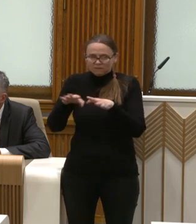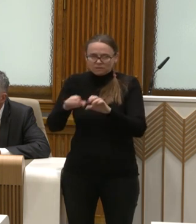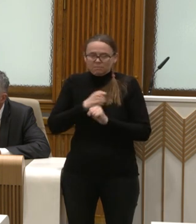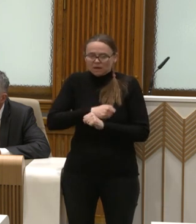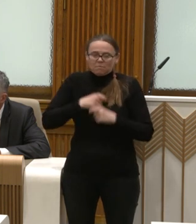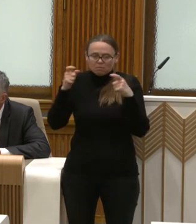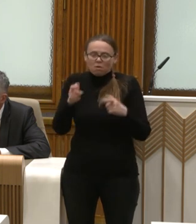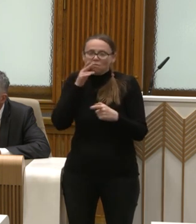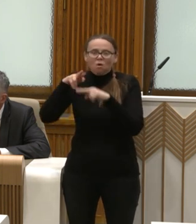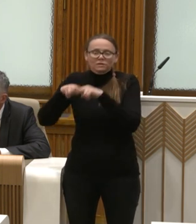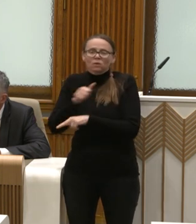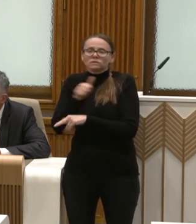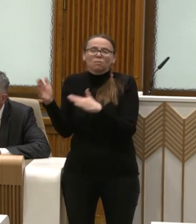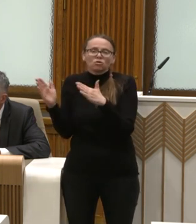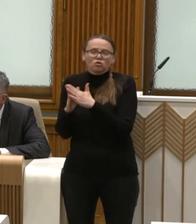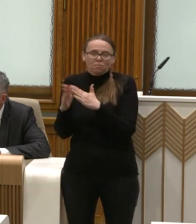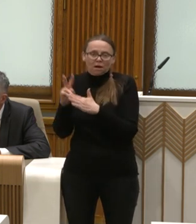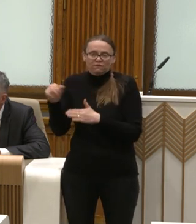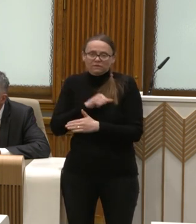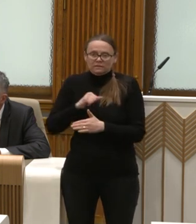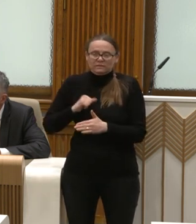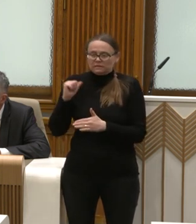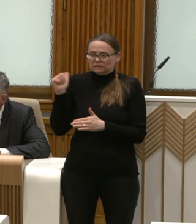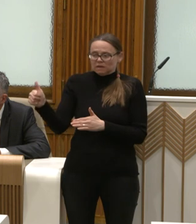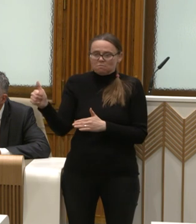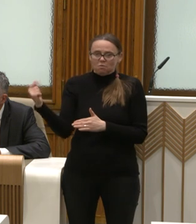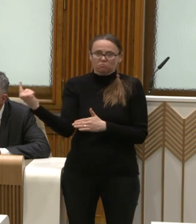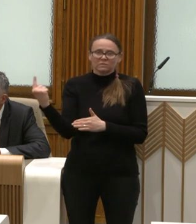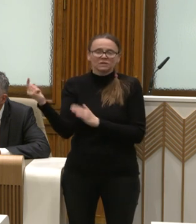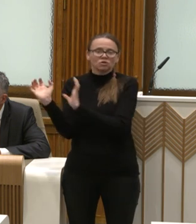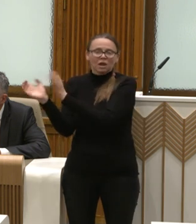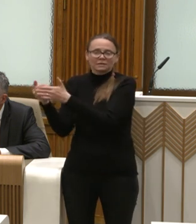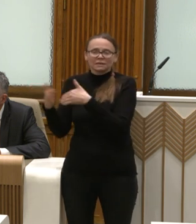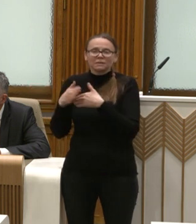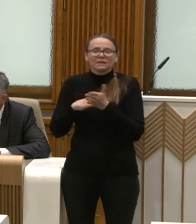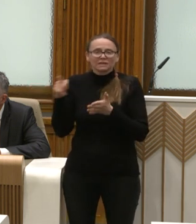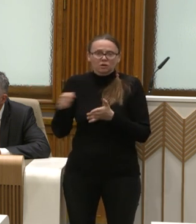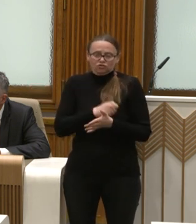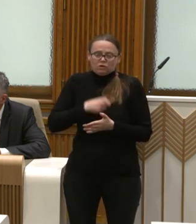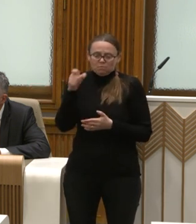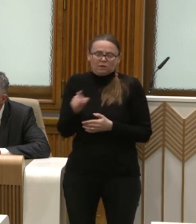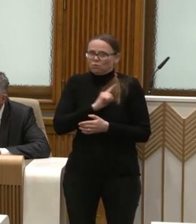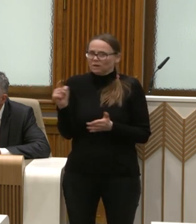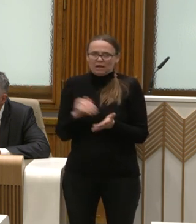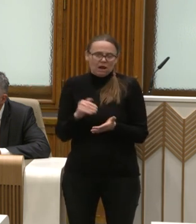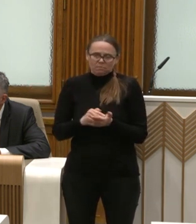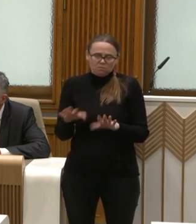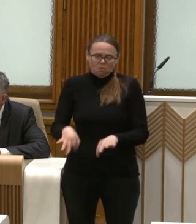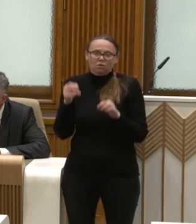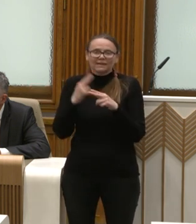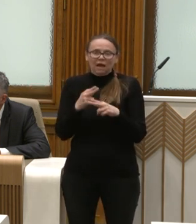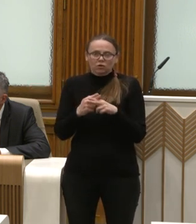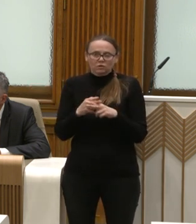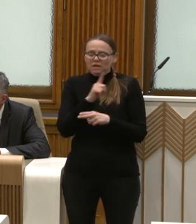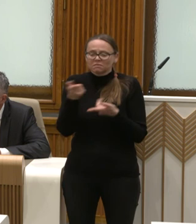bolnišnico, bo ostal samo doma v samoizolaciji. Pri takem bolniku v bistvu ne potrebujemo diagnoze, ker